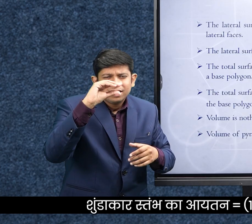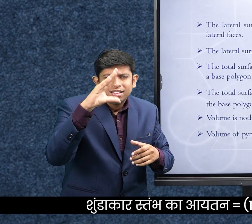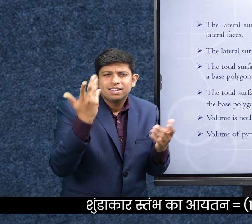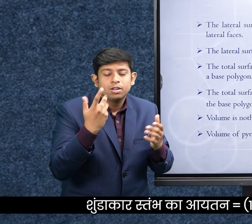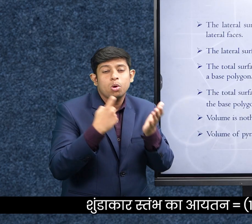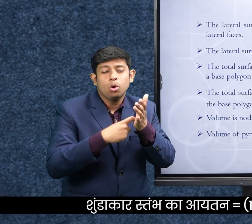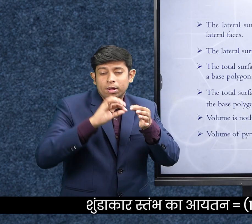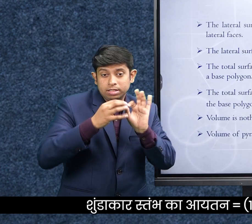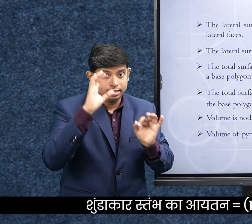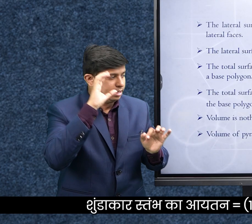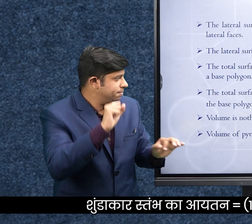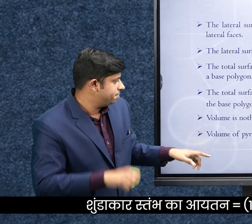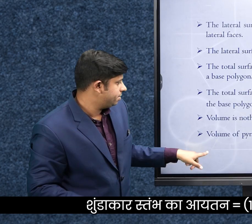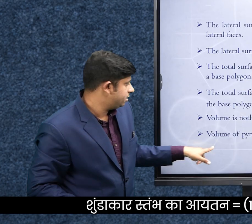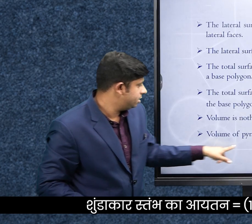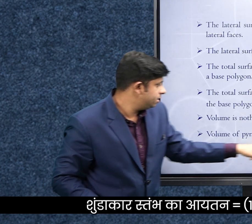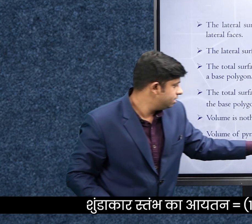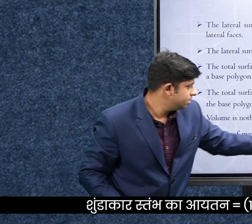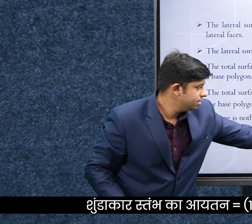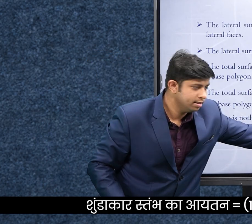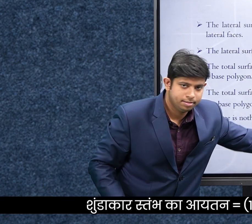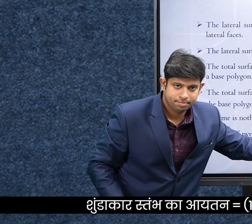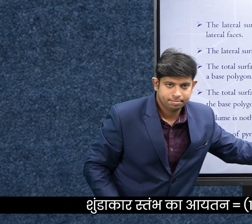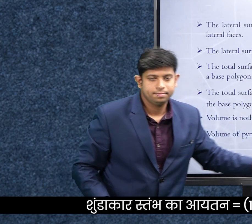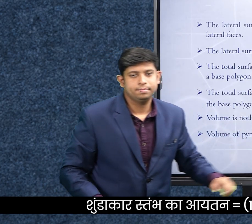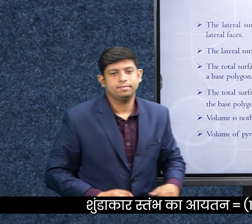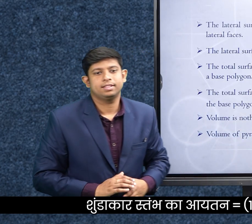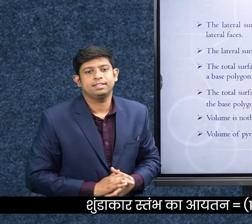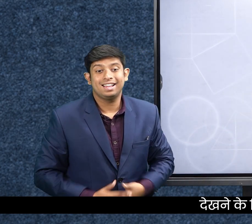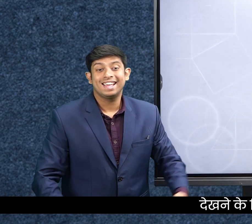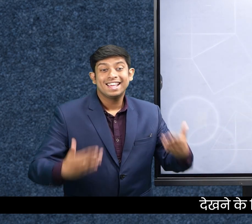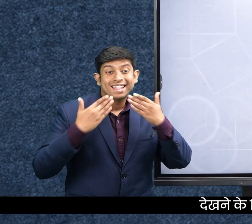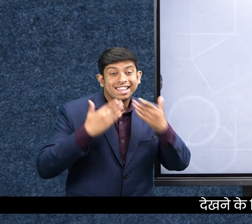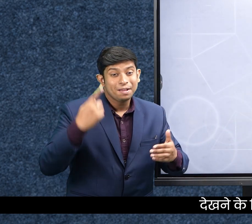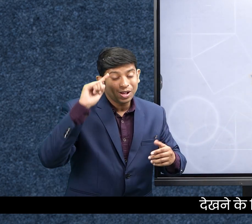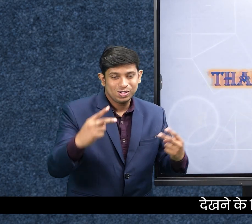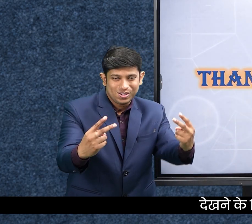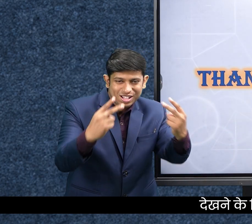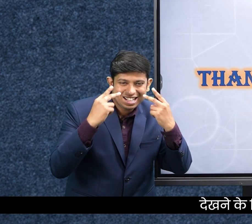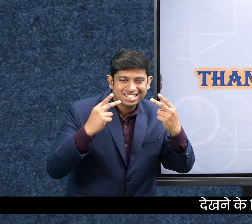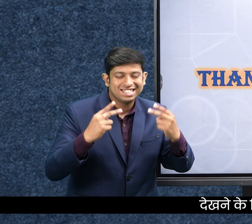इक्वल x आधार के क्षेत्रफल इंटू ऊंचाई। देखने के लिए धन्यवाद।